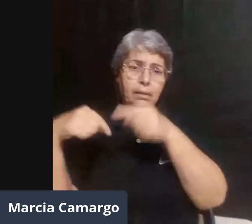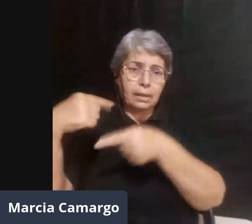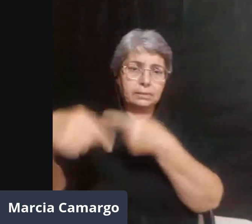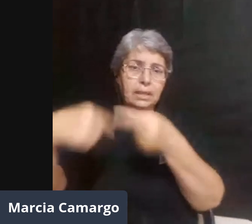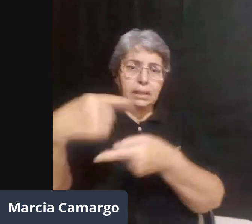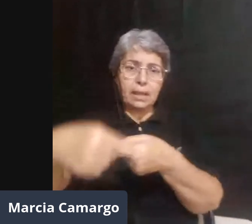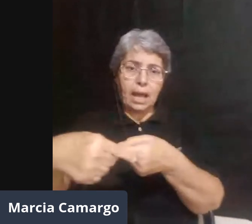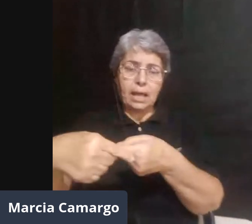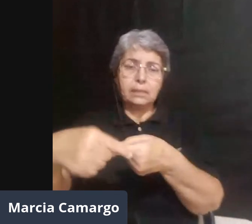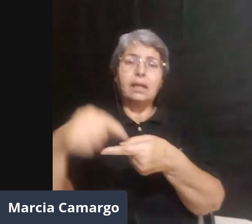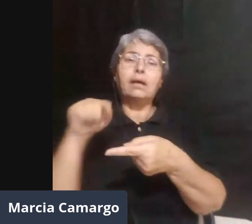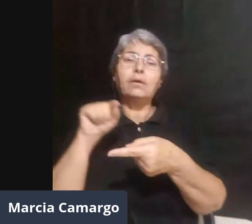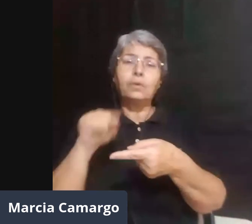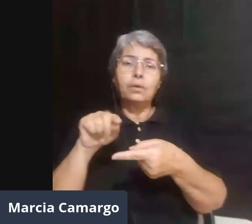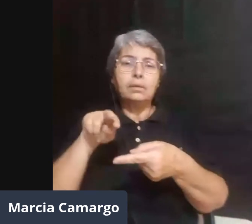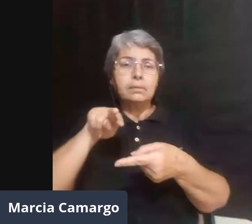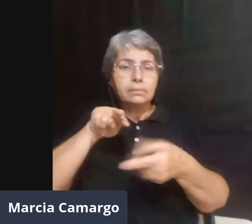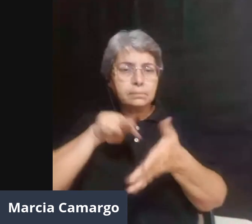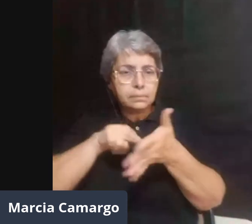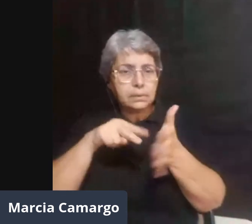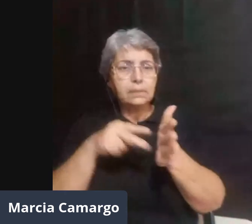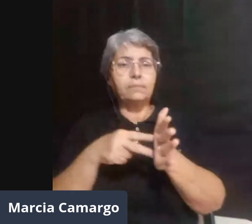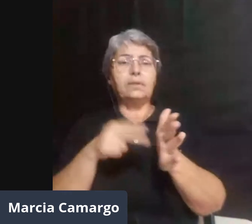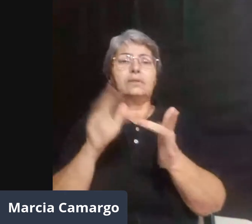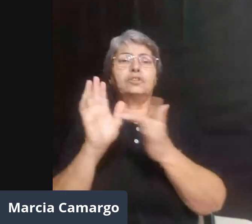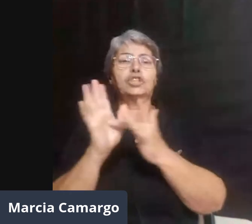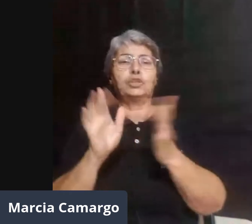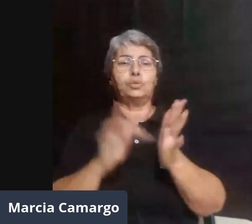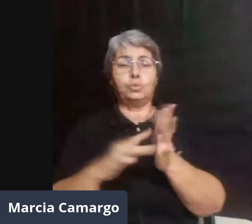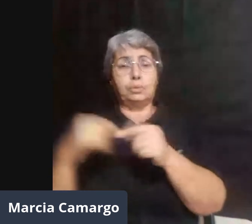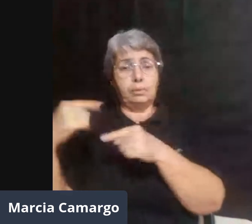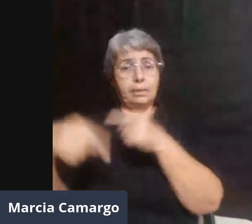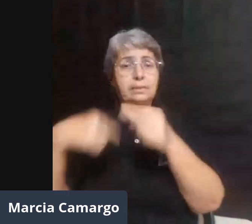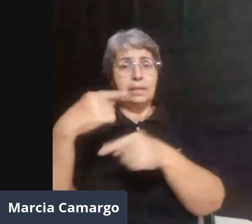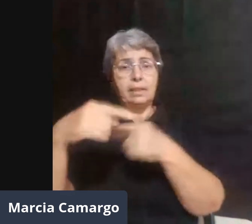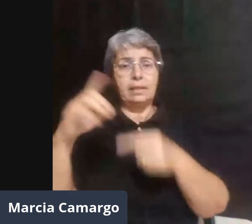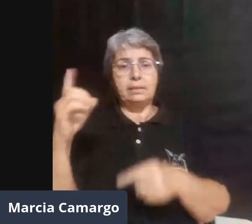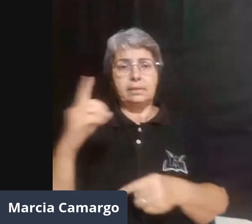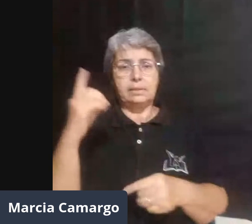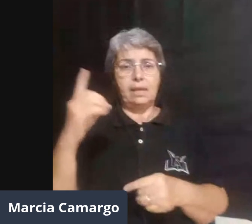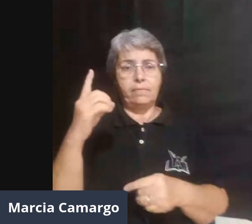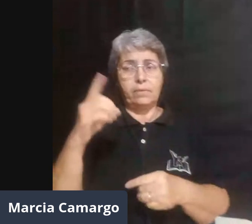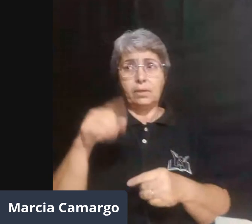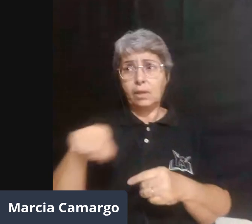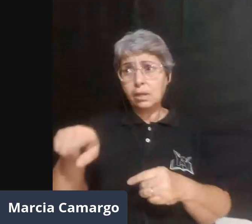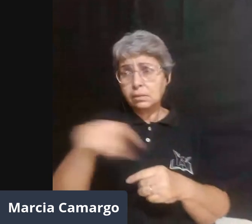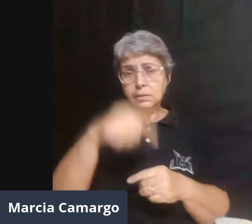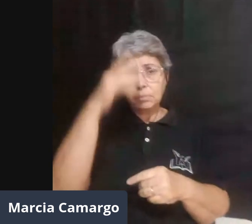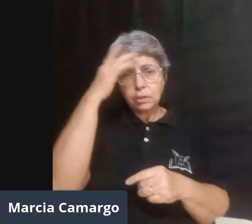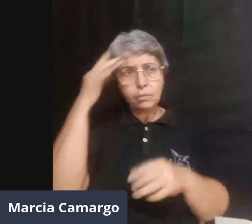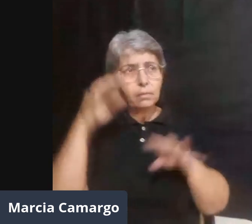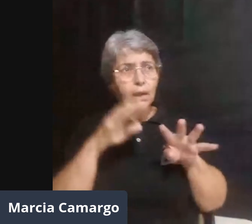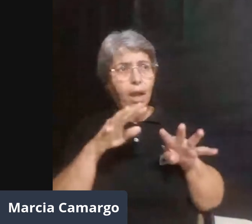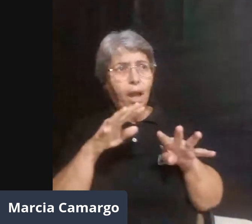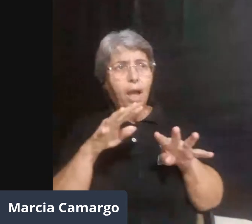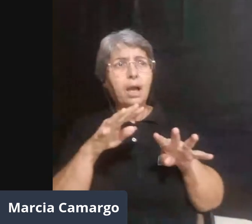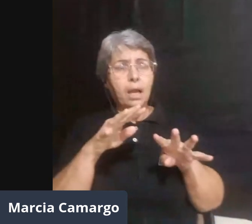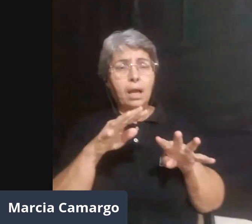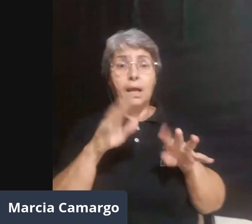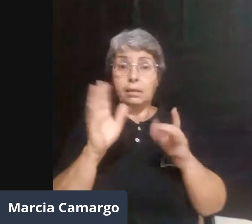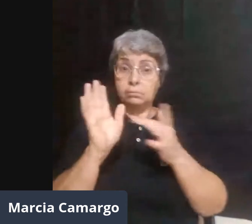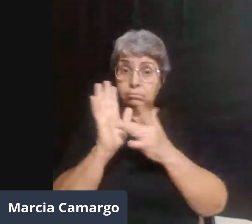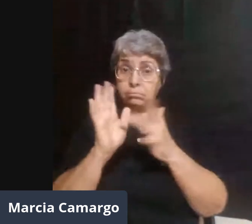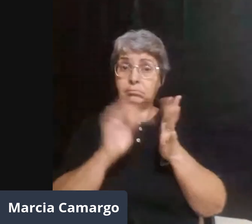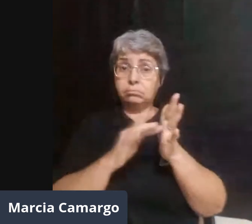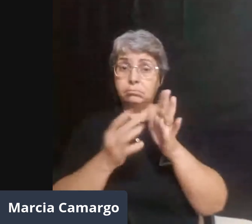a Jesus como este descendente e informando aqueles que ali ouviam que este Cristo havia ressuscitado